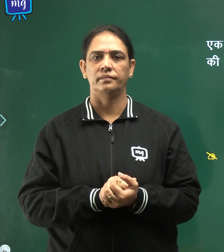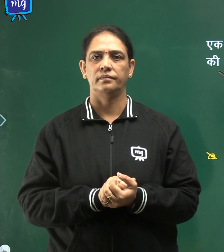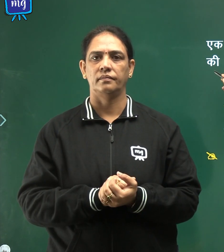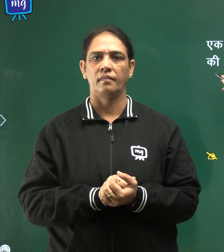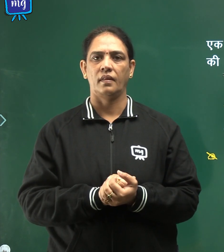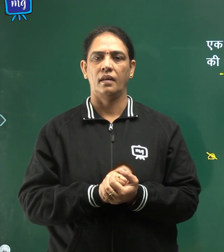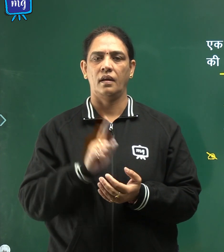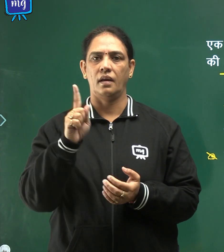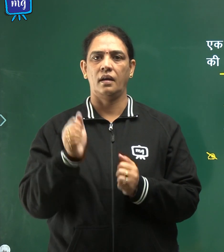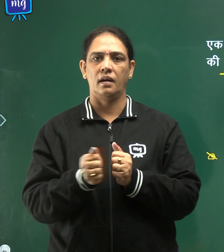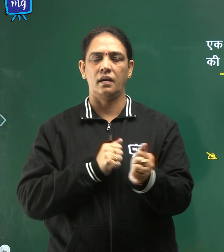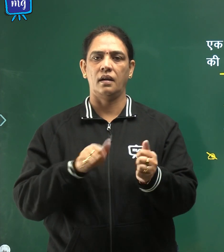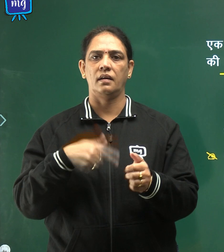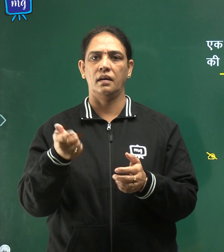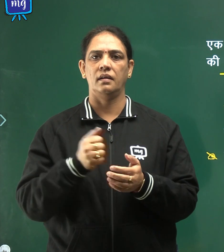एक घटना की